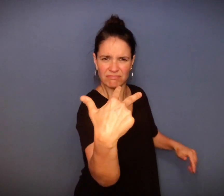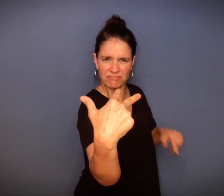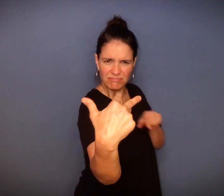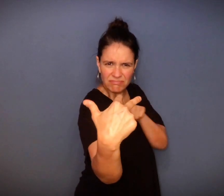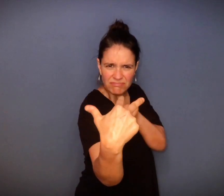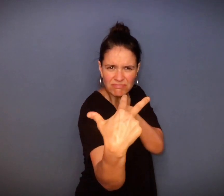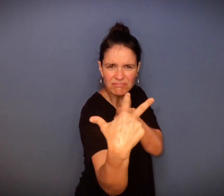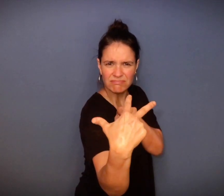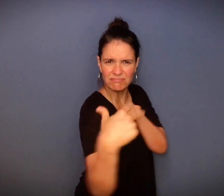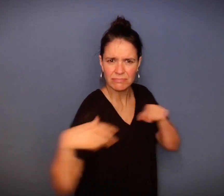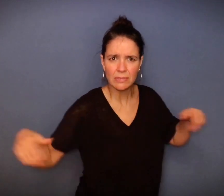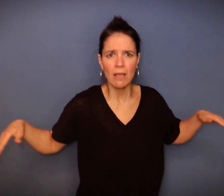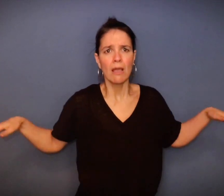d'aile en rasant les flots.